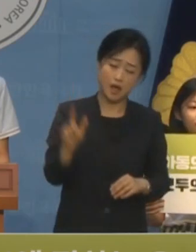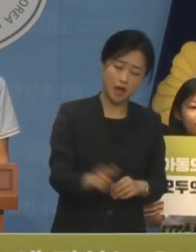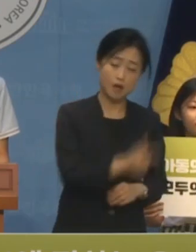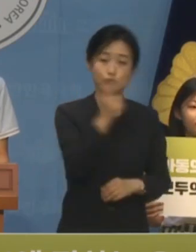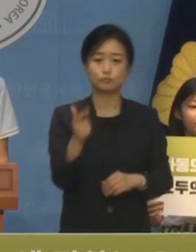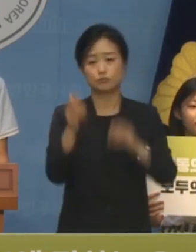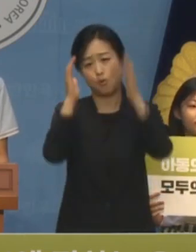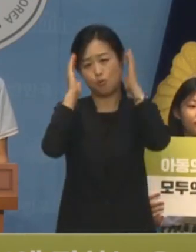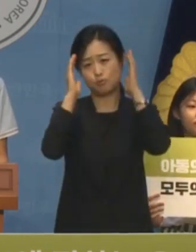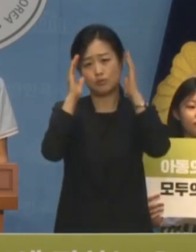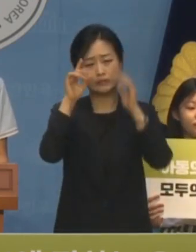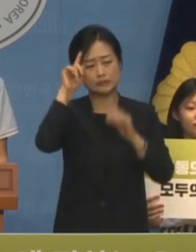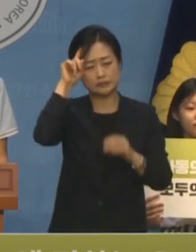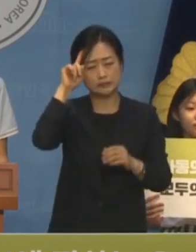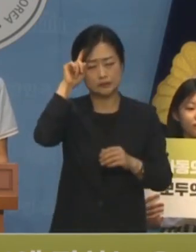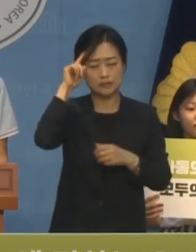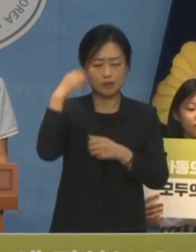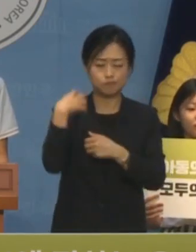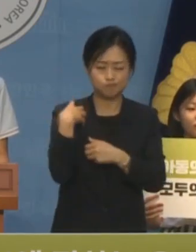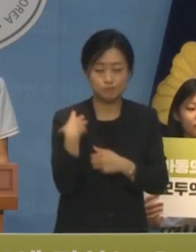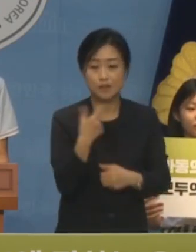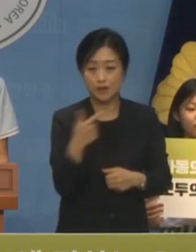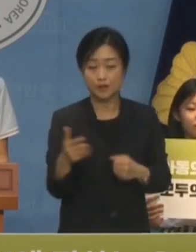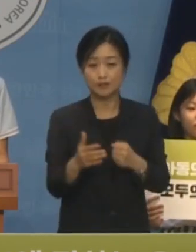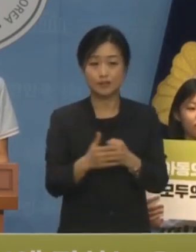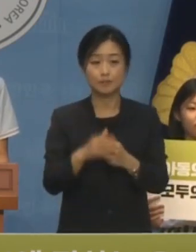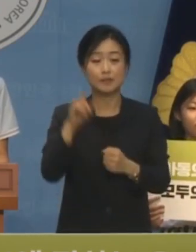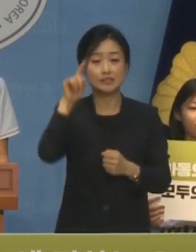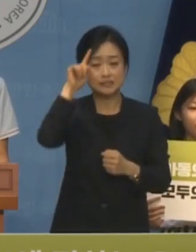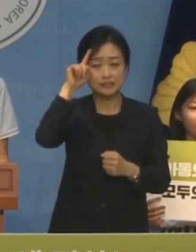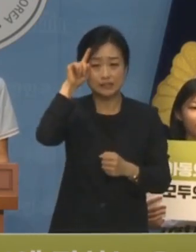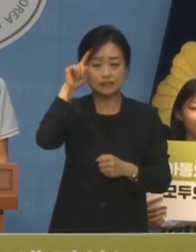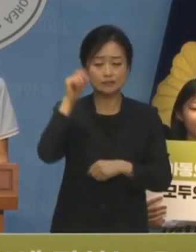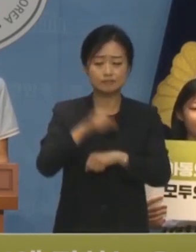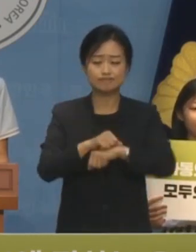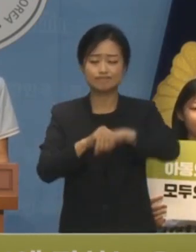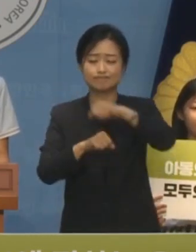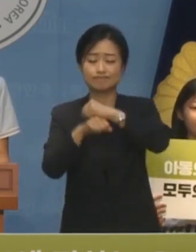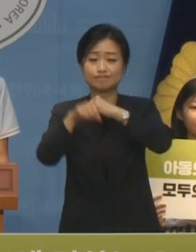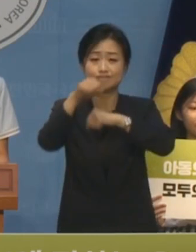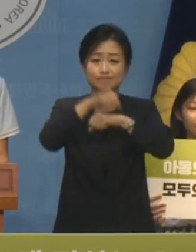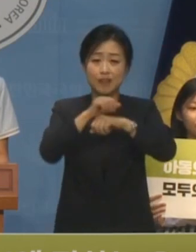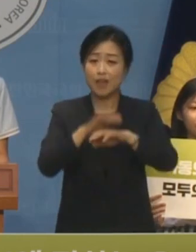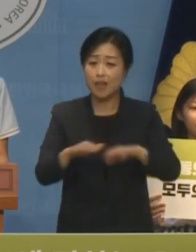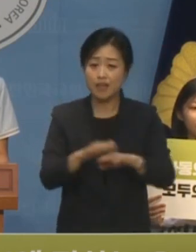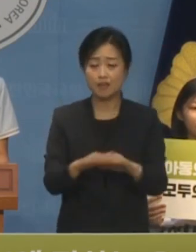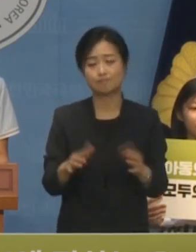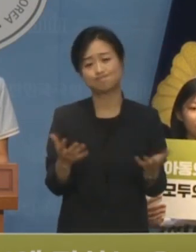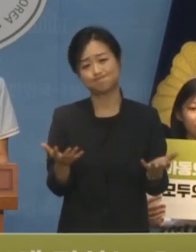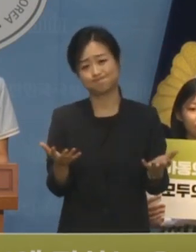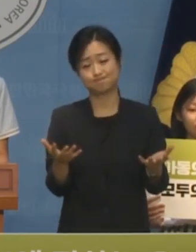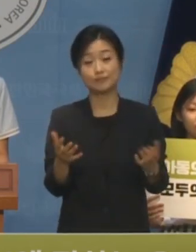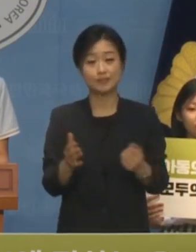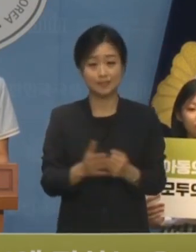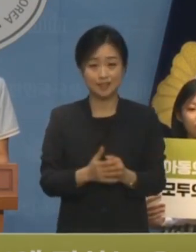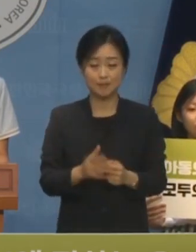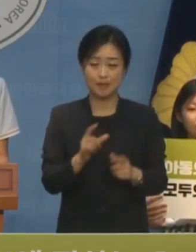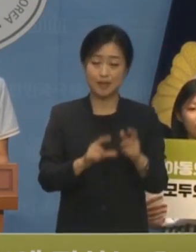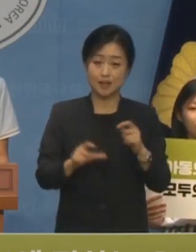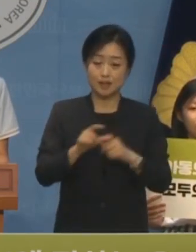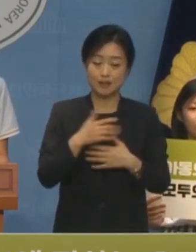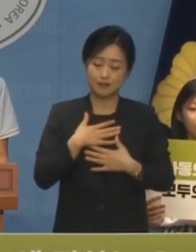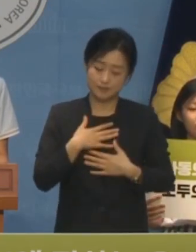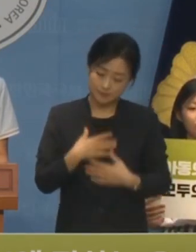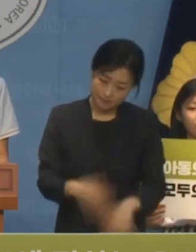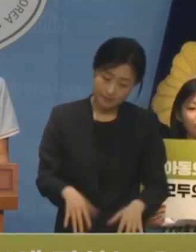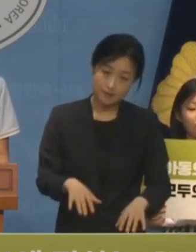학업에 대한 과도한 압박감 등으로 스트레스는 점점 많이 받지만 해소할 수 있는 창구가 없어 더욱 쉽게